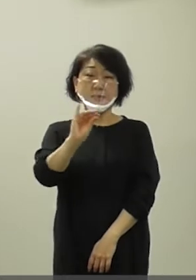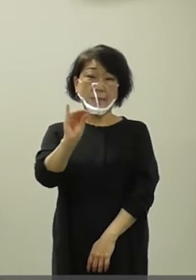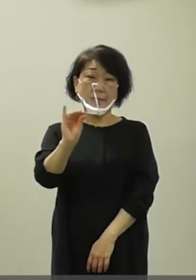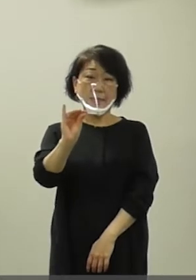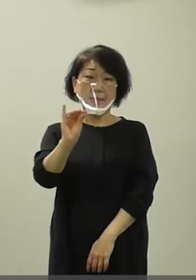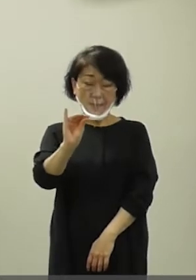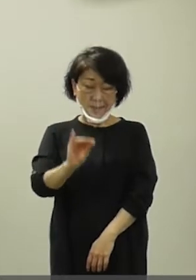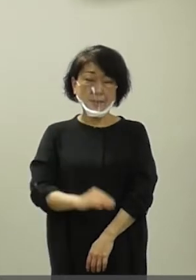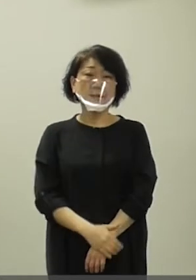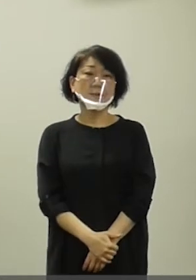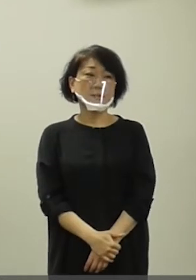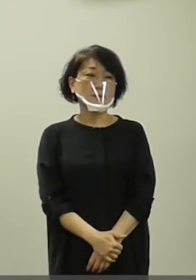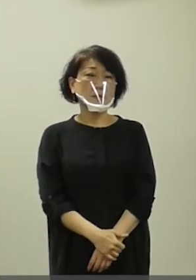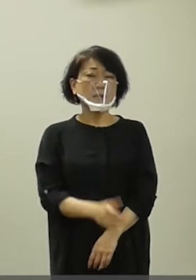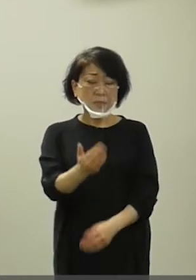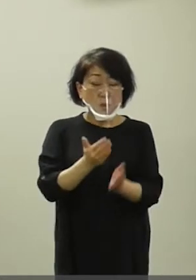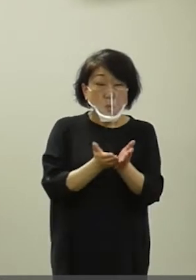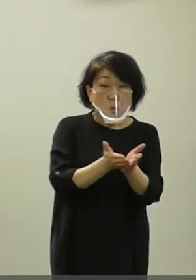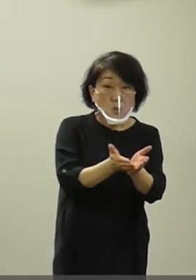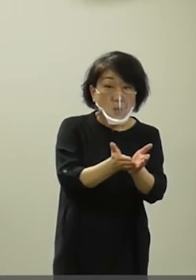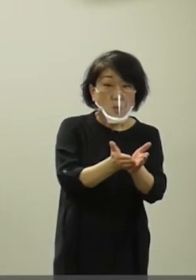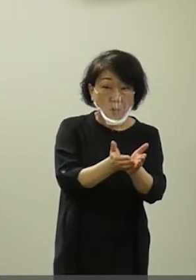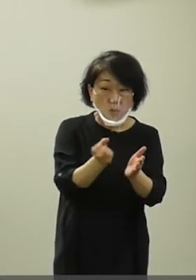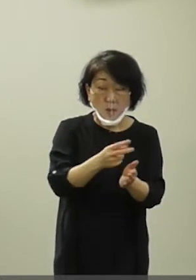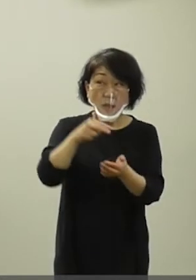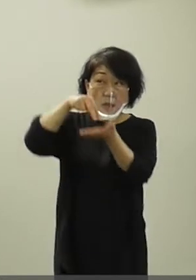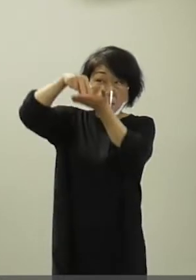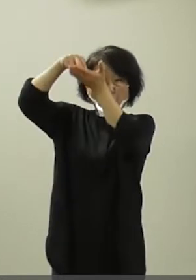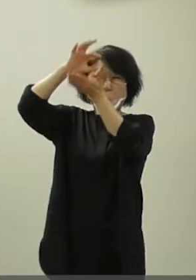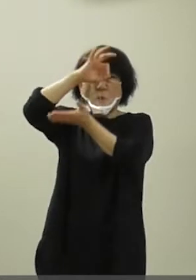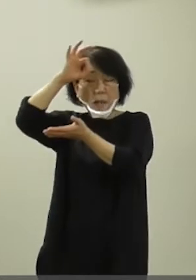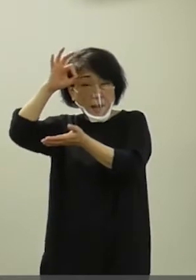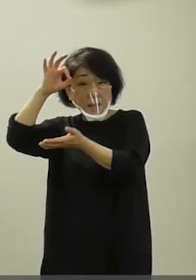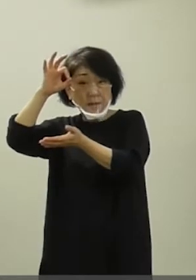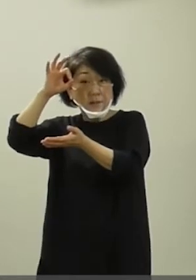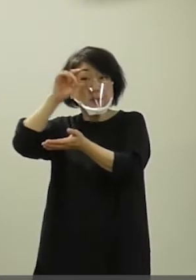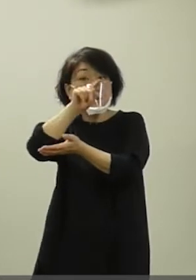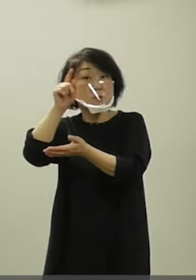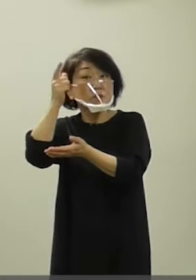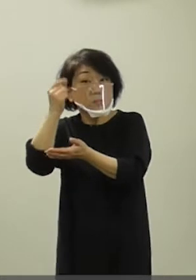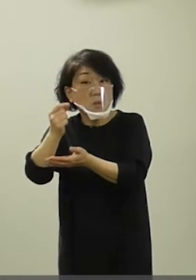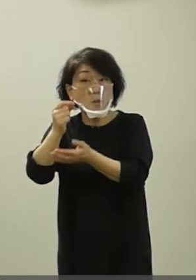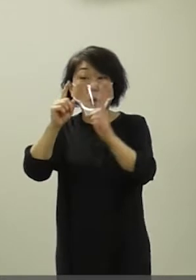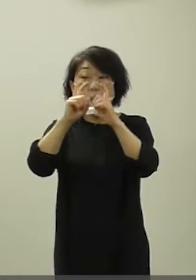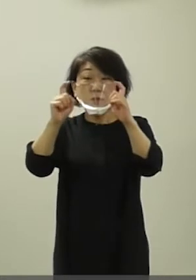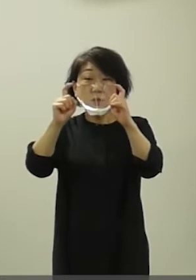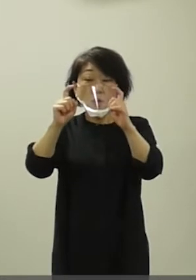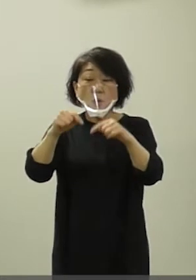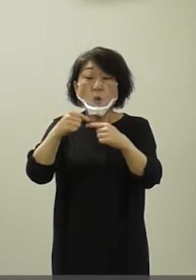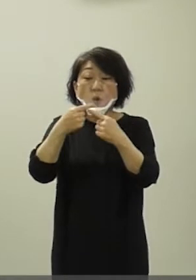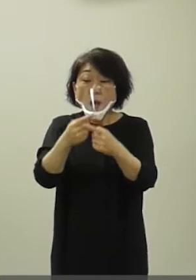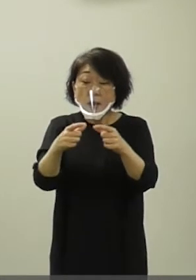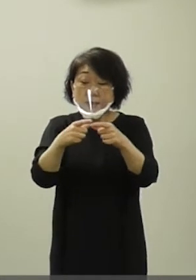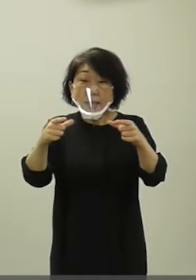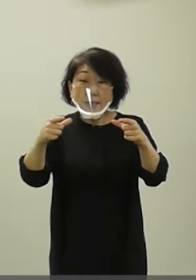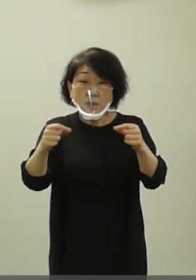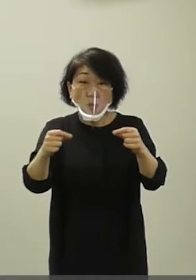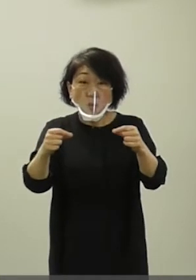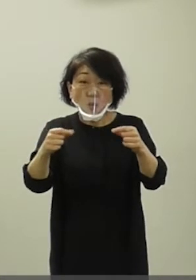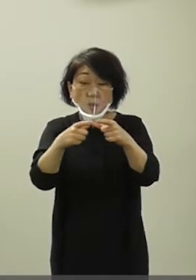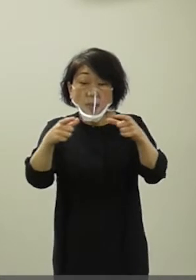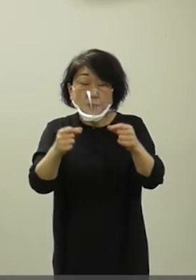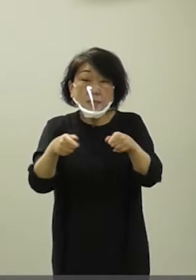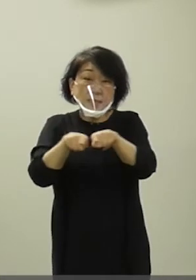ん先ほどボードの貸し出しや交渉官が各事業とも園近く入場券とセットにての